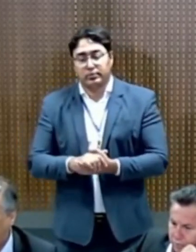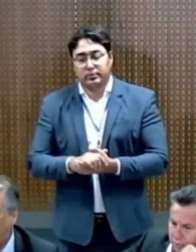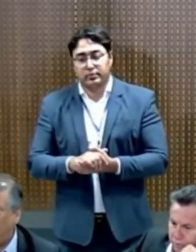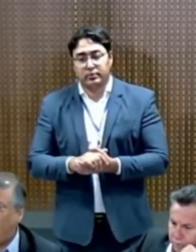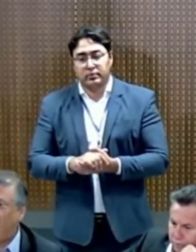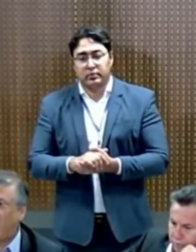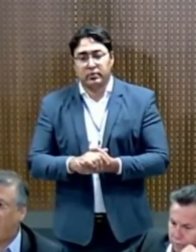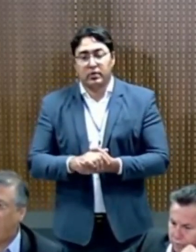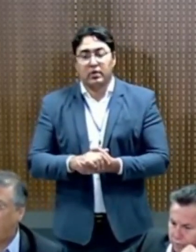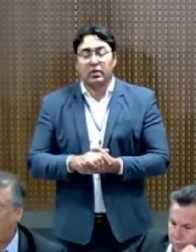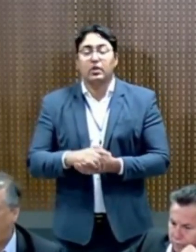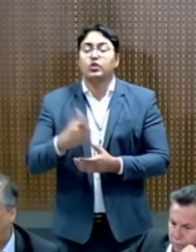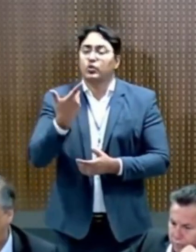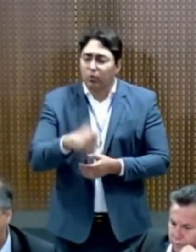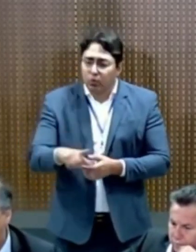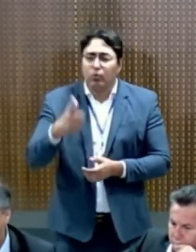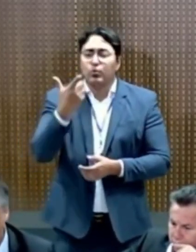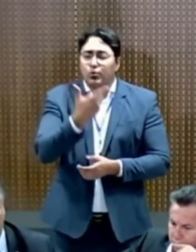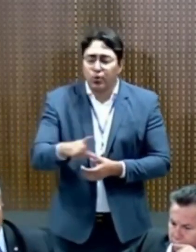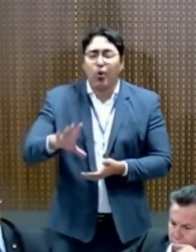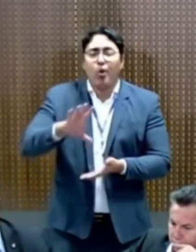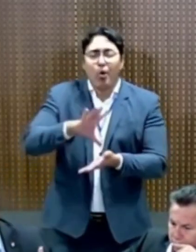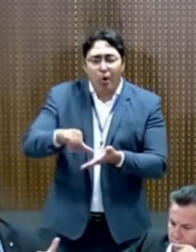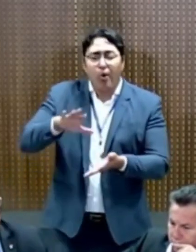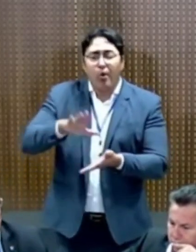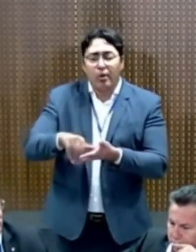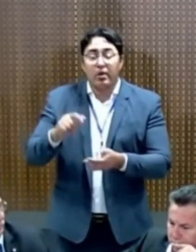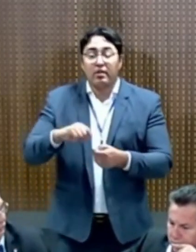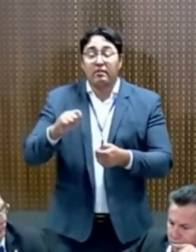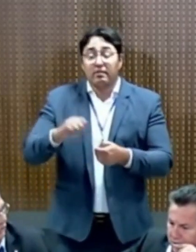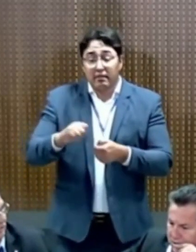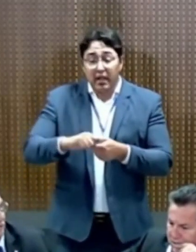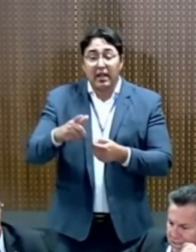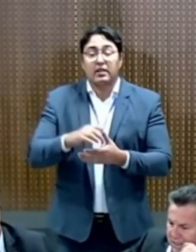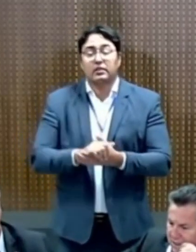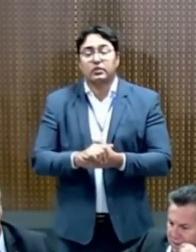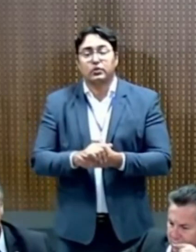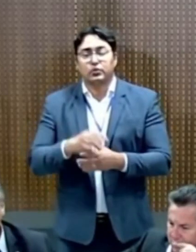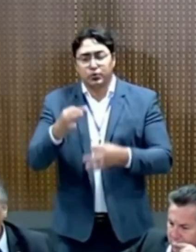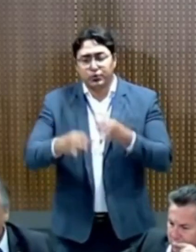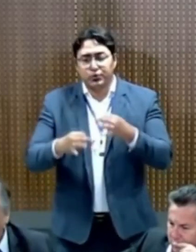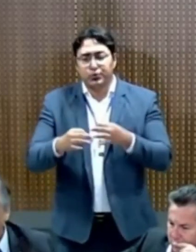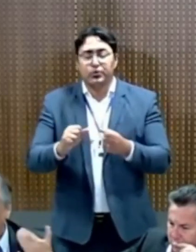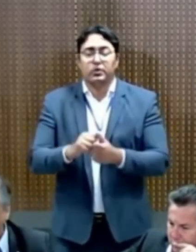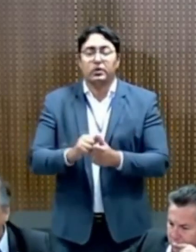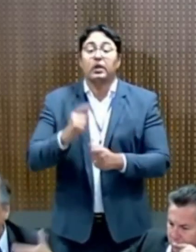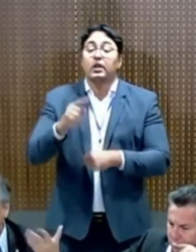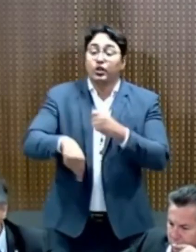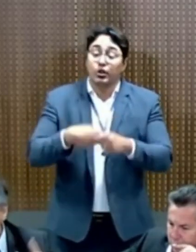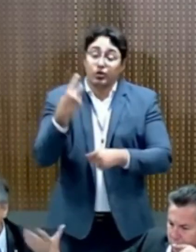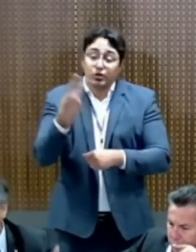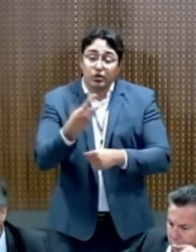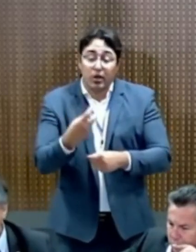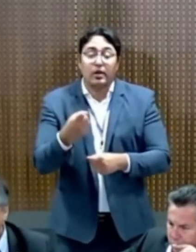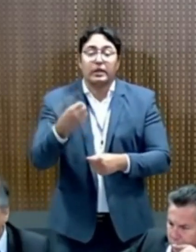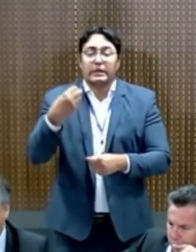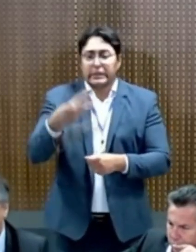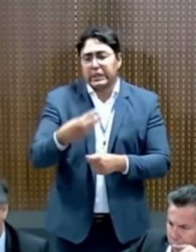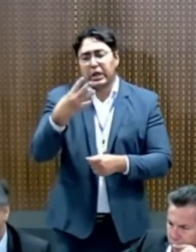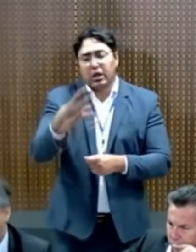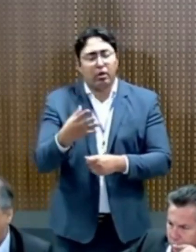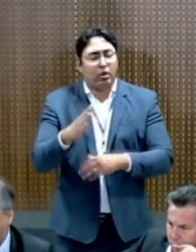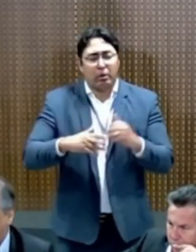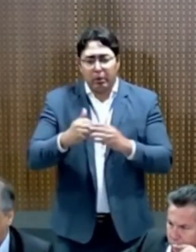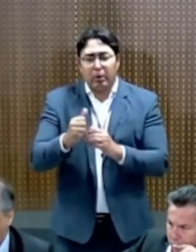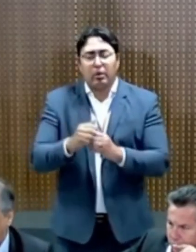de reincidência em roubo faz uma audiência de Custódia Solta aí faz a segunda terceira quarta a quinta